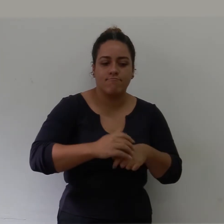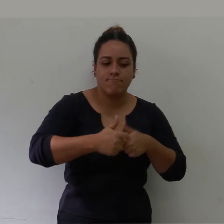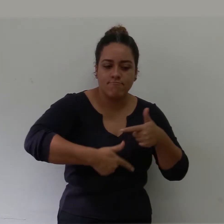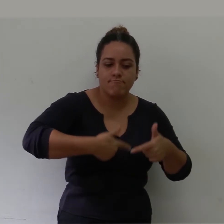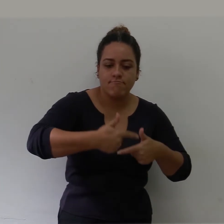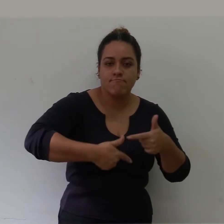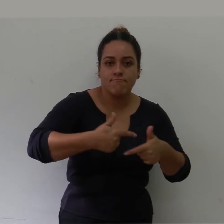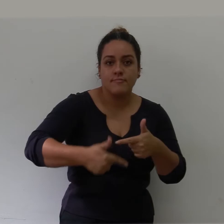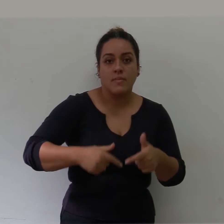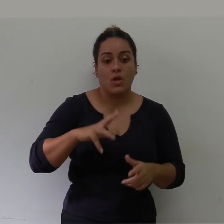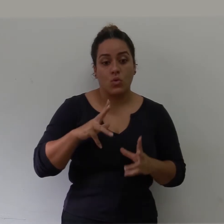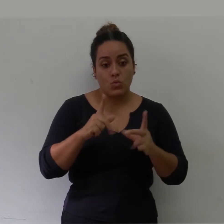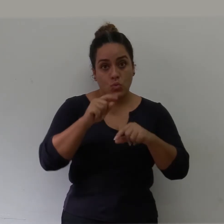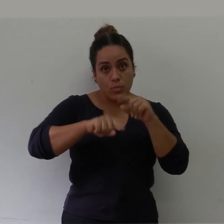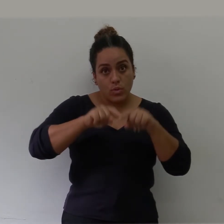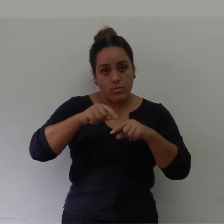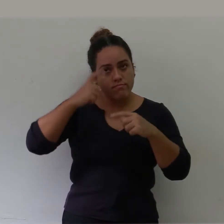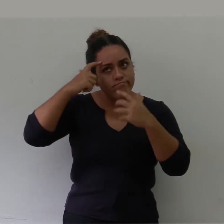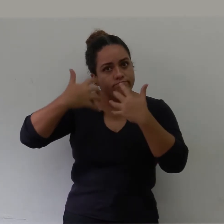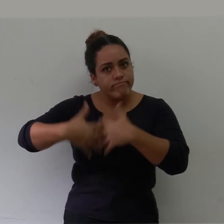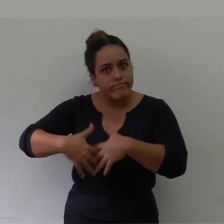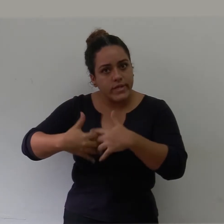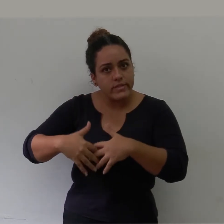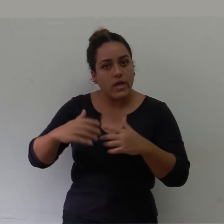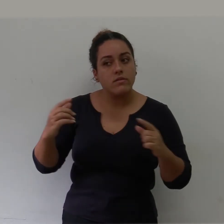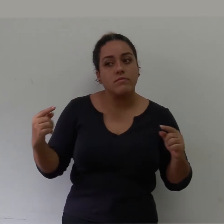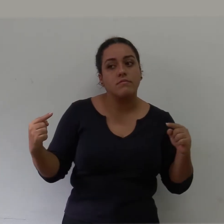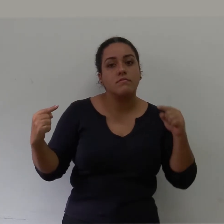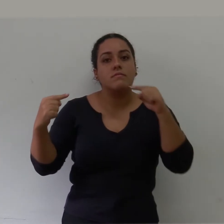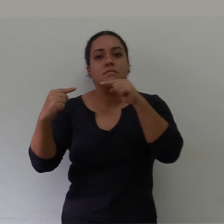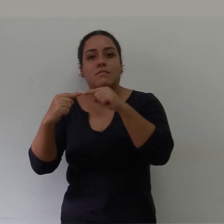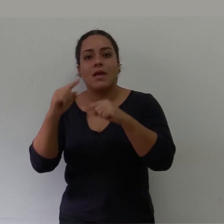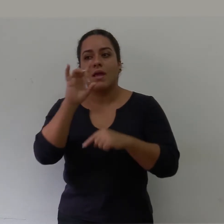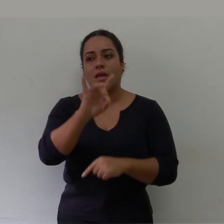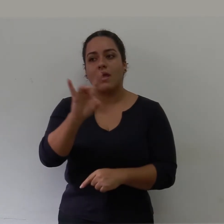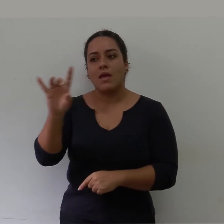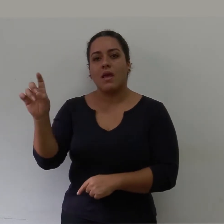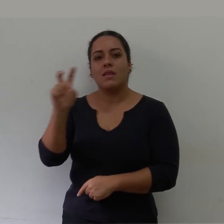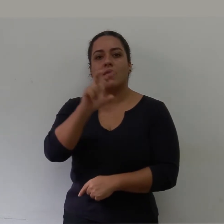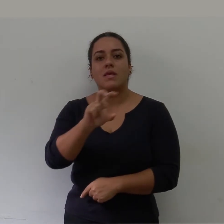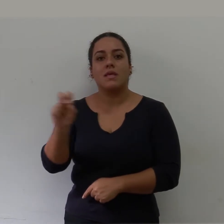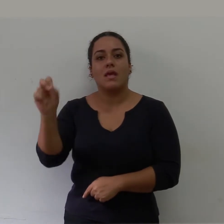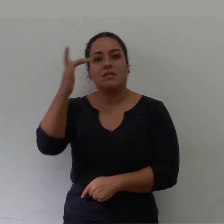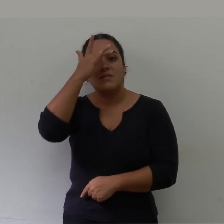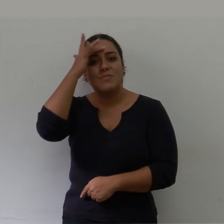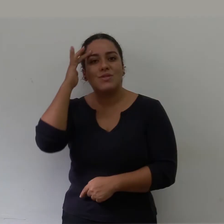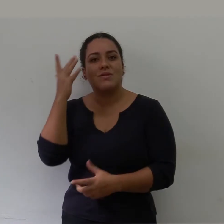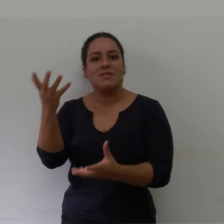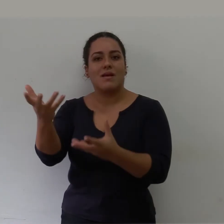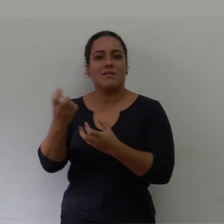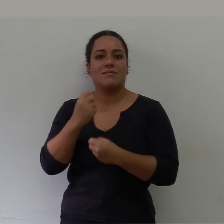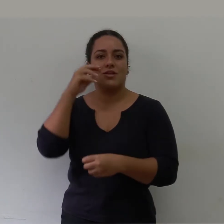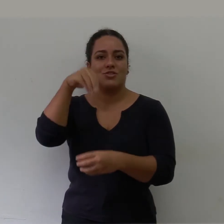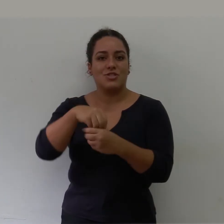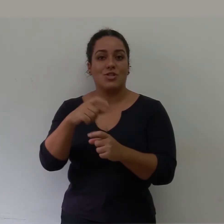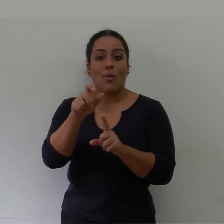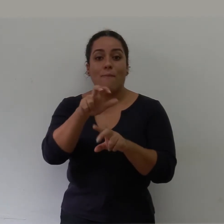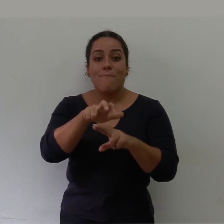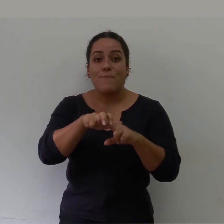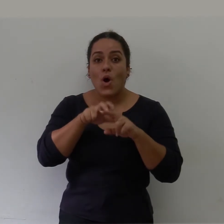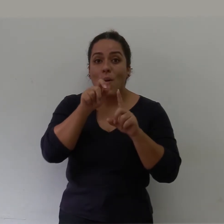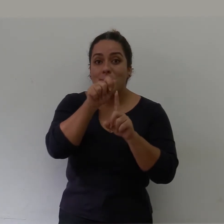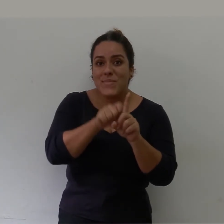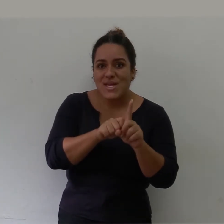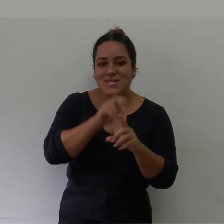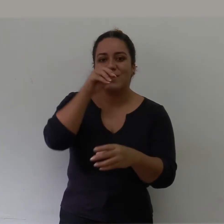produtos são pensados para atender à necessidade de cada uma das 500 pessoas atendidas por mês